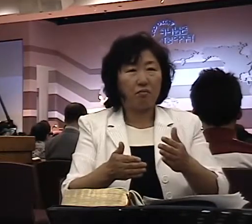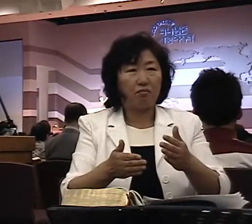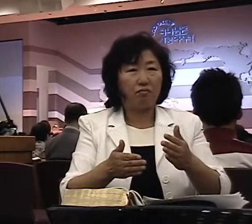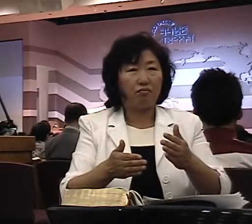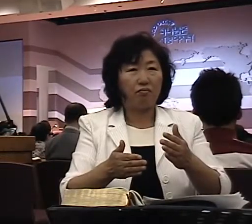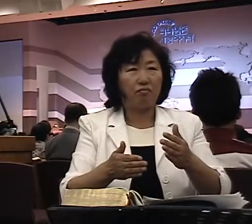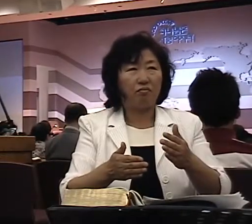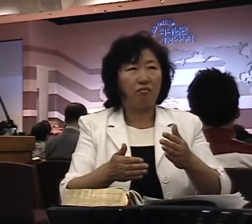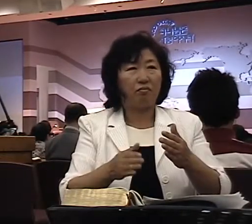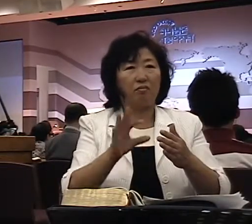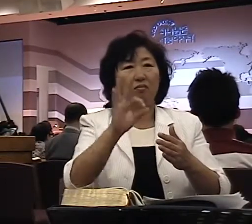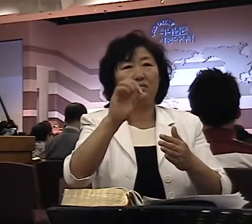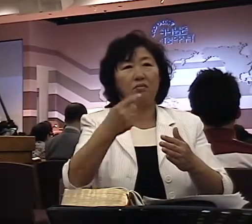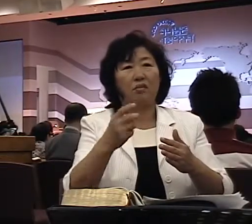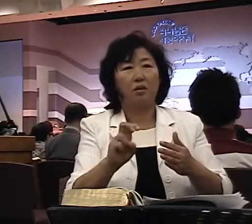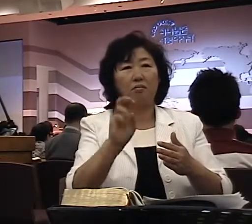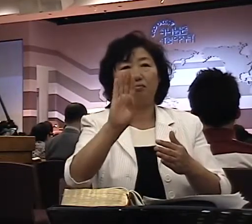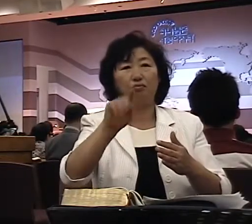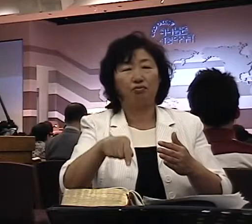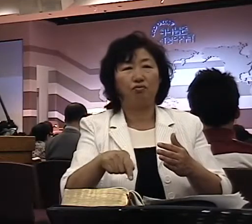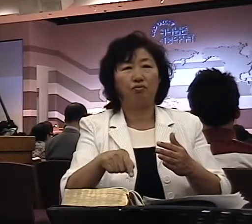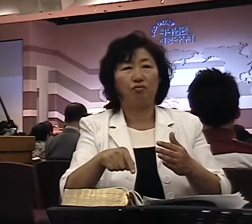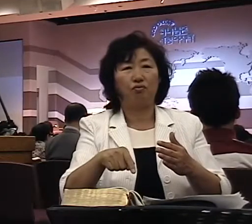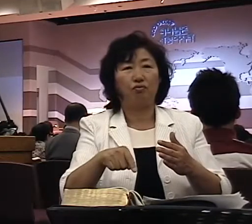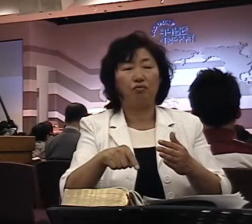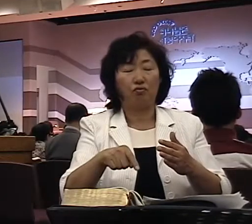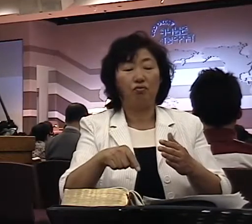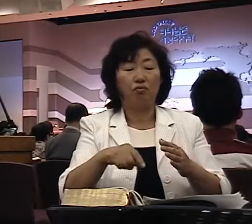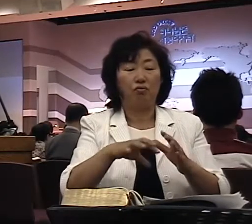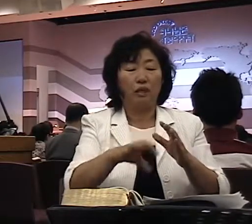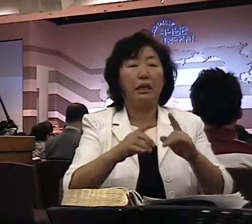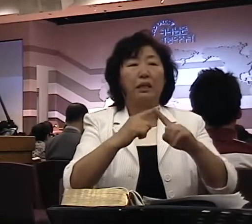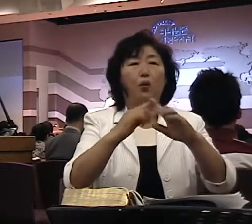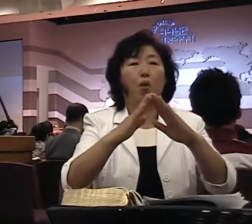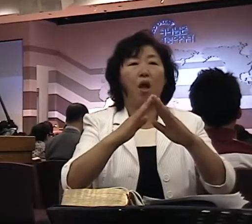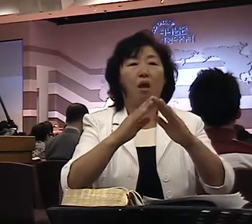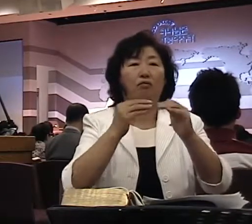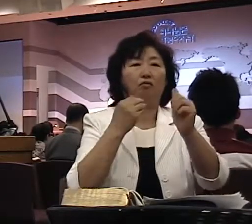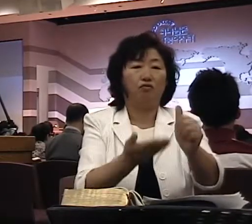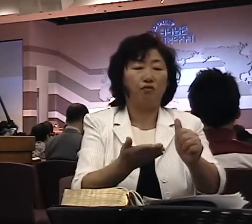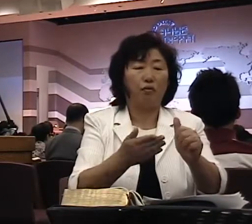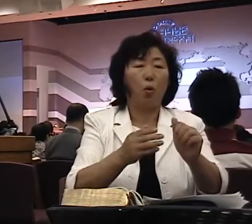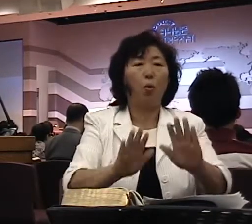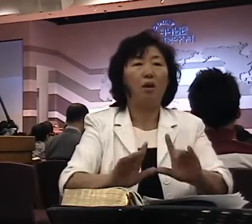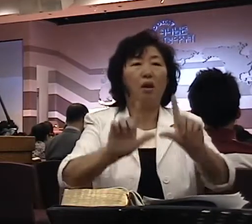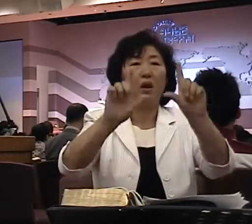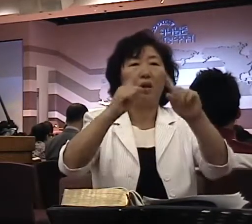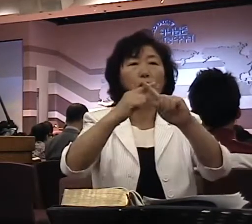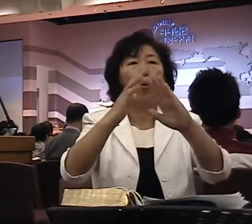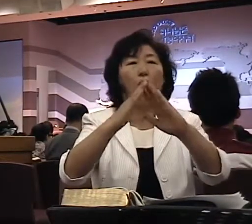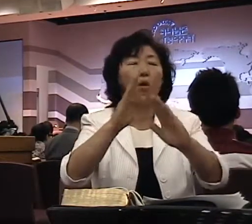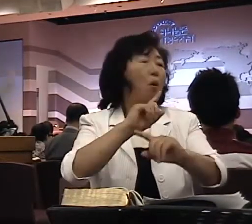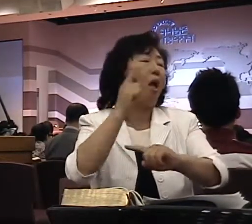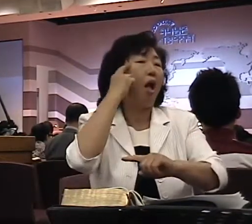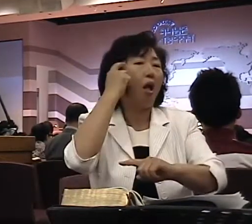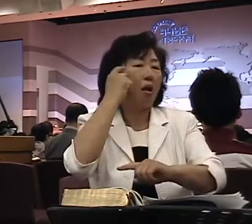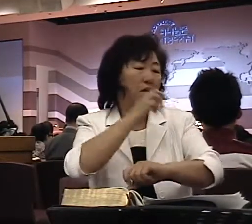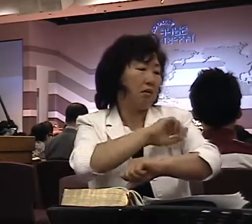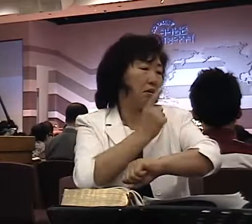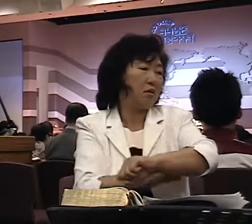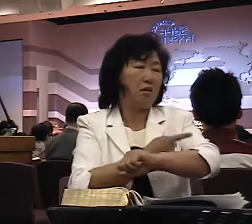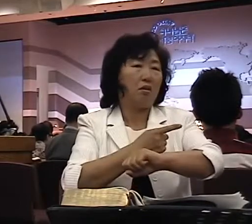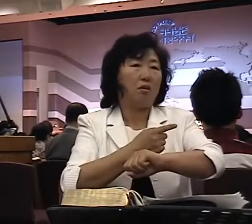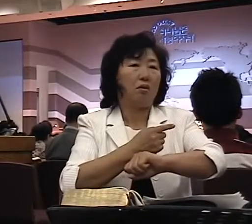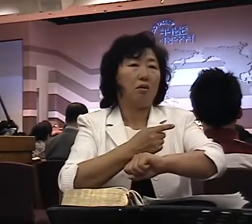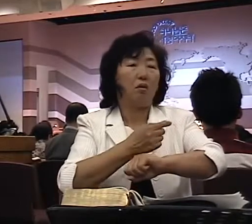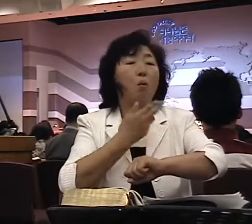교회에게 주어졌다고 말씀하십니다. 근데 오늘날 교회가 왜 능력이 없습니까? 멀리 보지 맙시다. 우리 자신부터